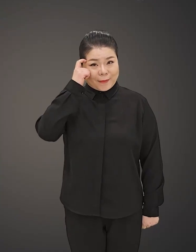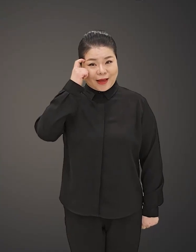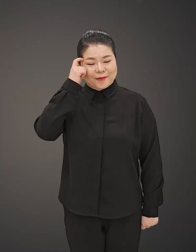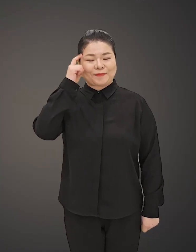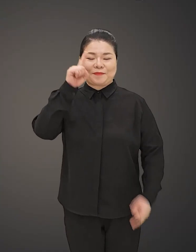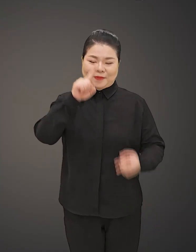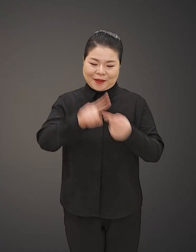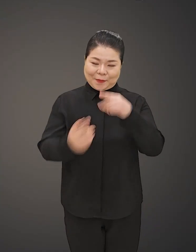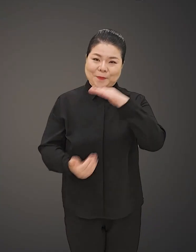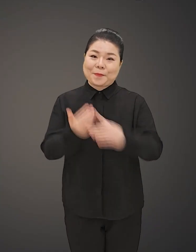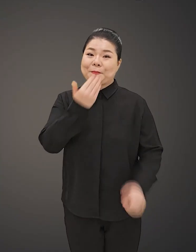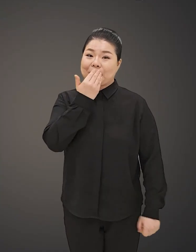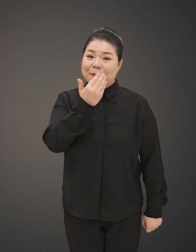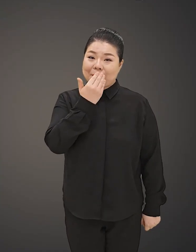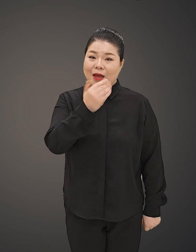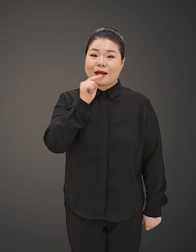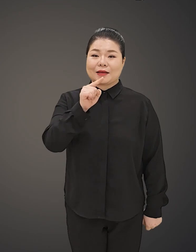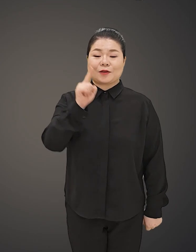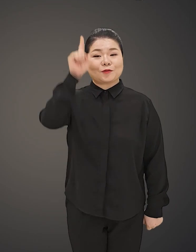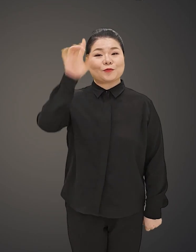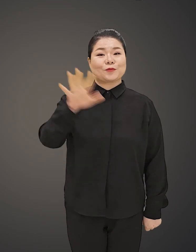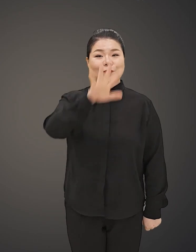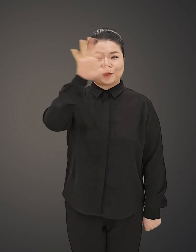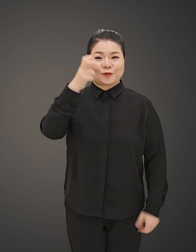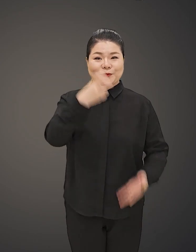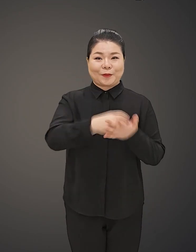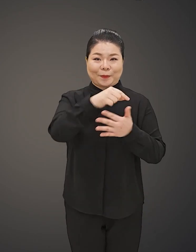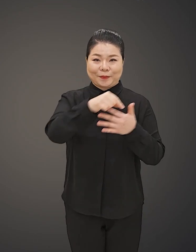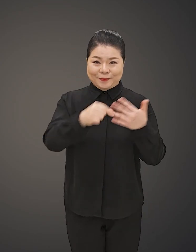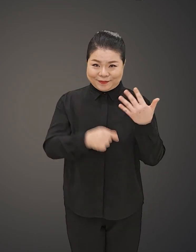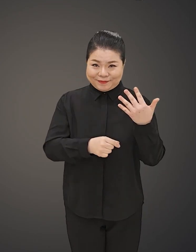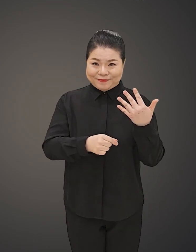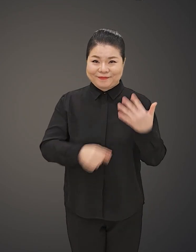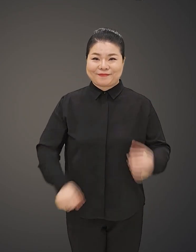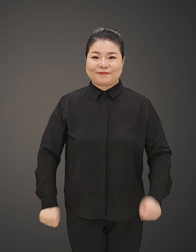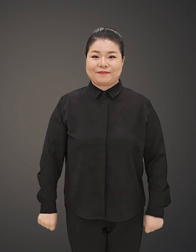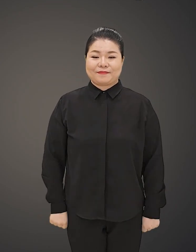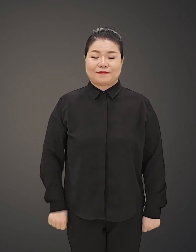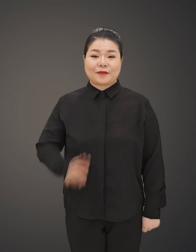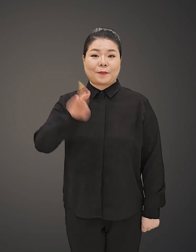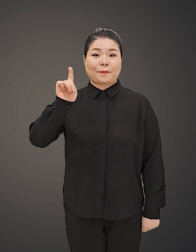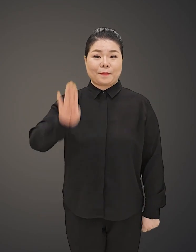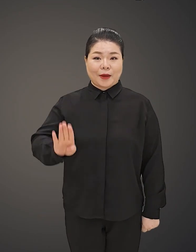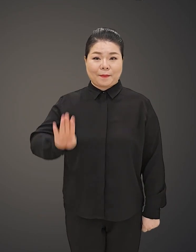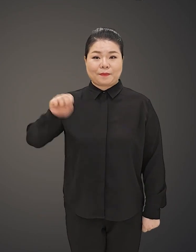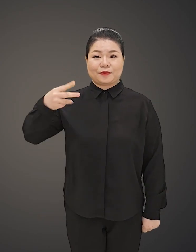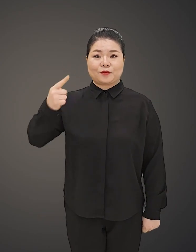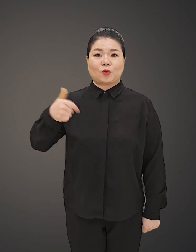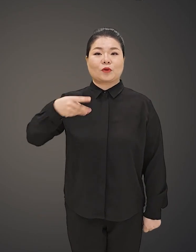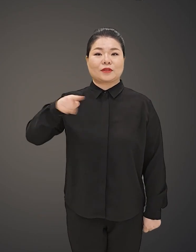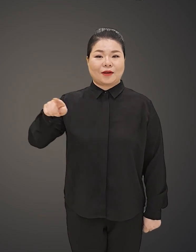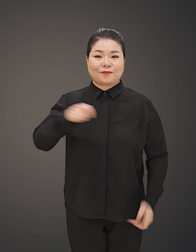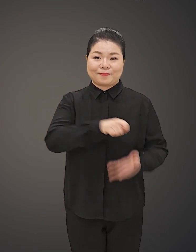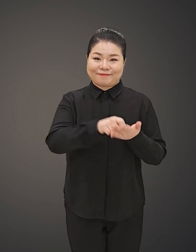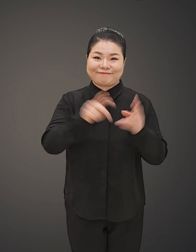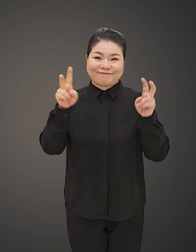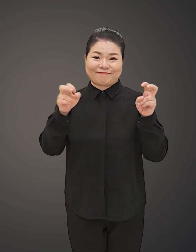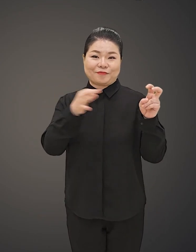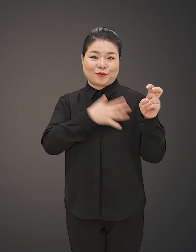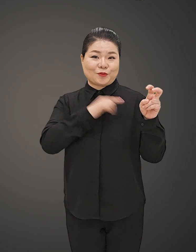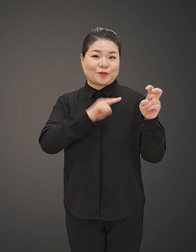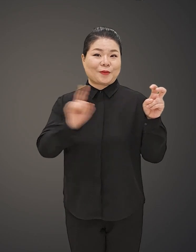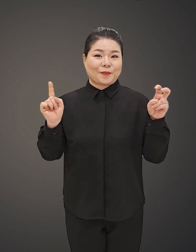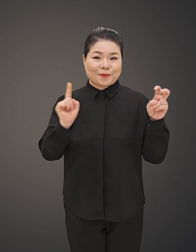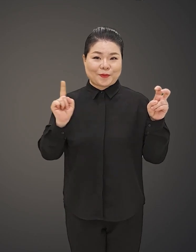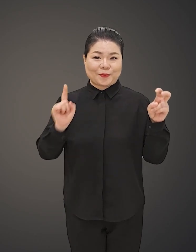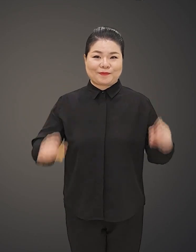생각하면 이룰 수 있다. 이것이 바로 우주의 법칙이다. 밥 프록터, 불안 무엇인가?